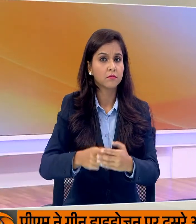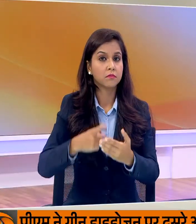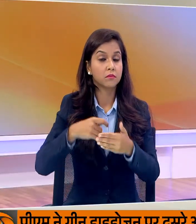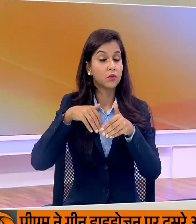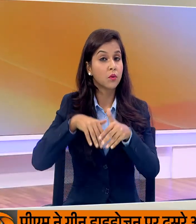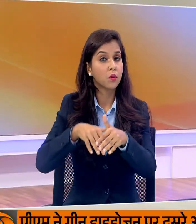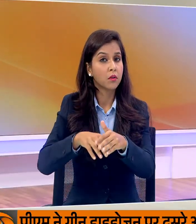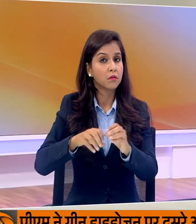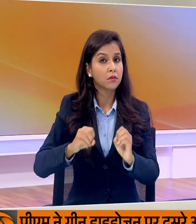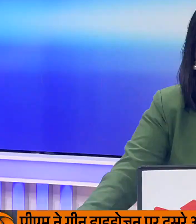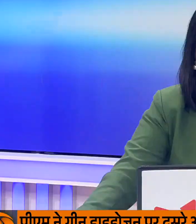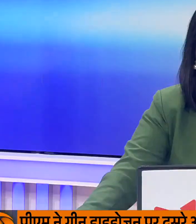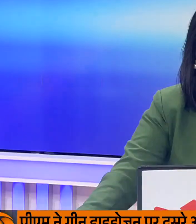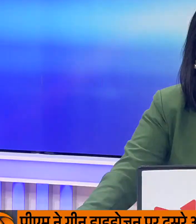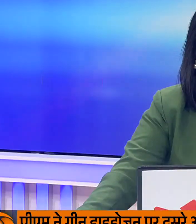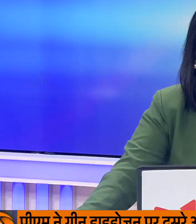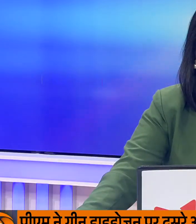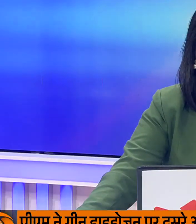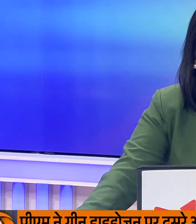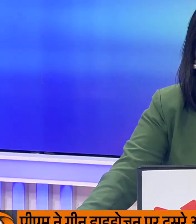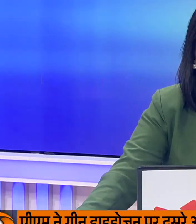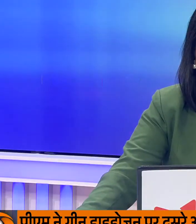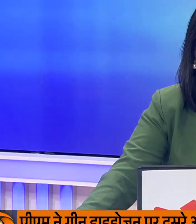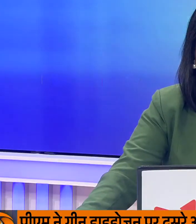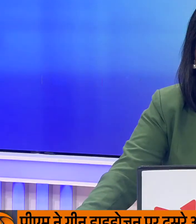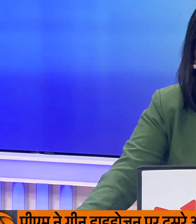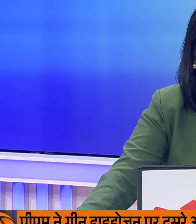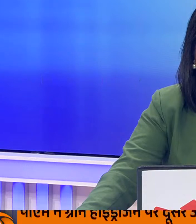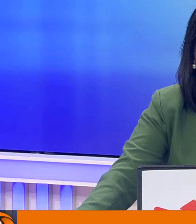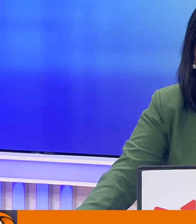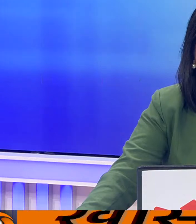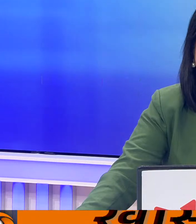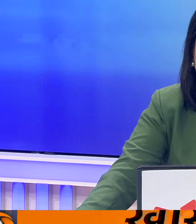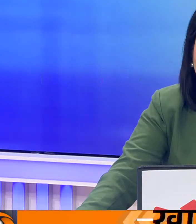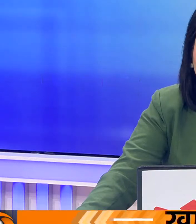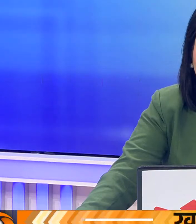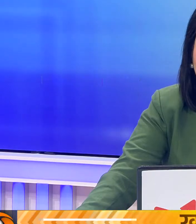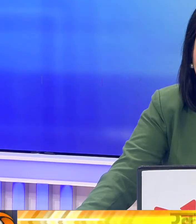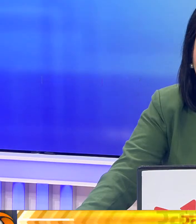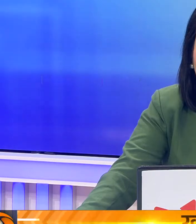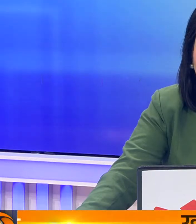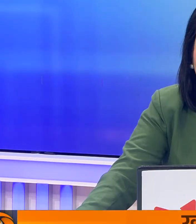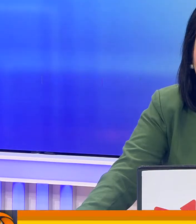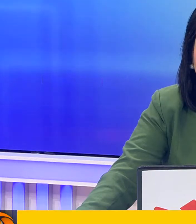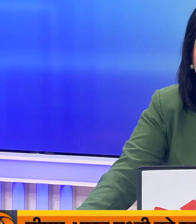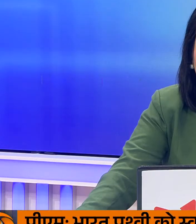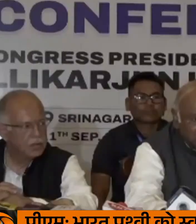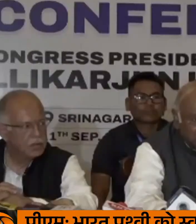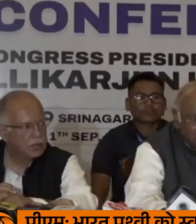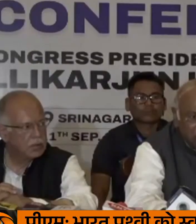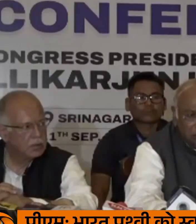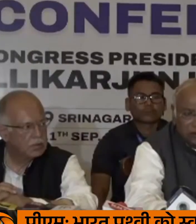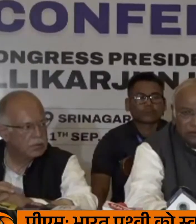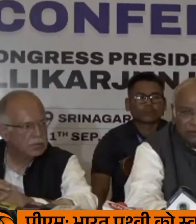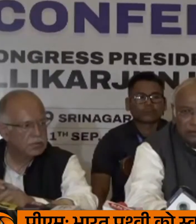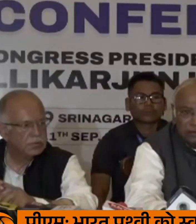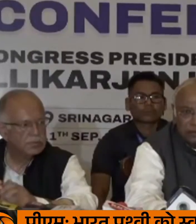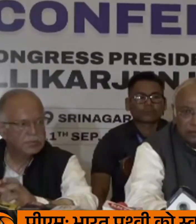आयोजन किया गया और आइए सीधे रुख करते हैं। इस वक्त खड़गे की मल्लिकार्जुन खड़गे इस वक्त एक प्रेस वार्ता कर रहे हैं, आइए देख लेते हैं।